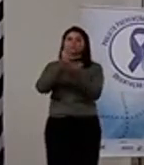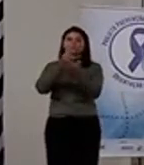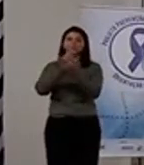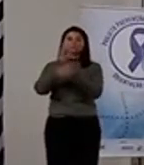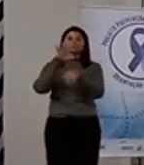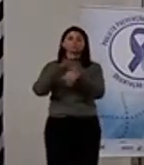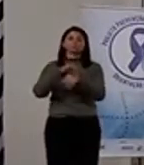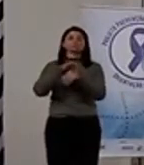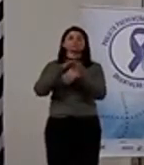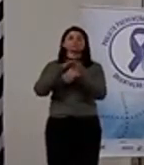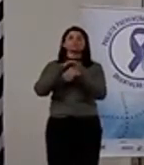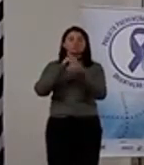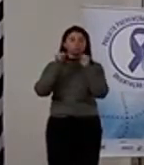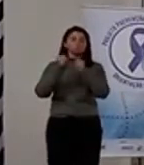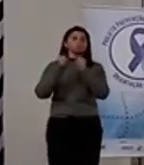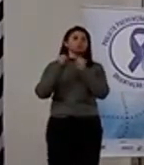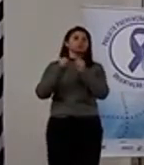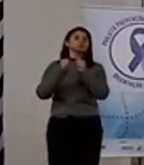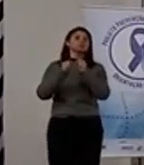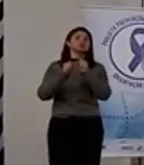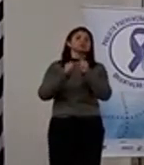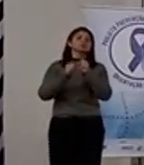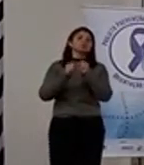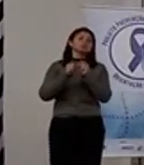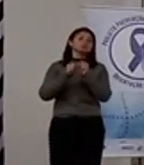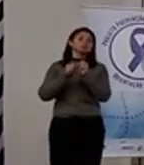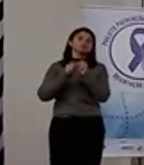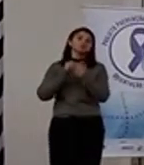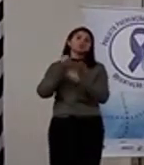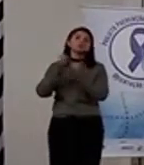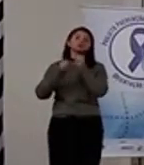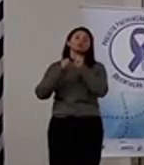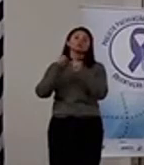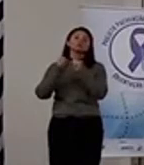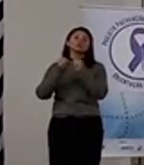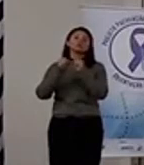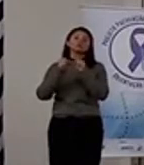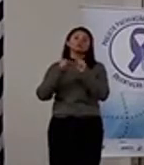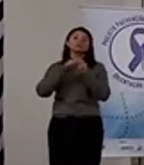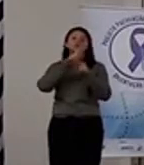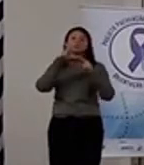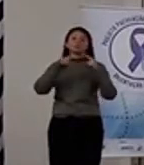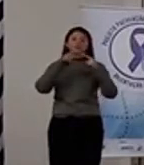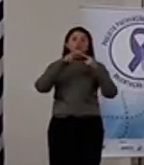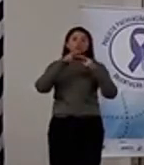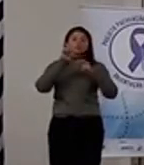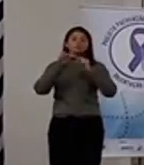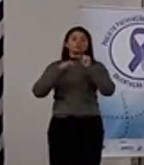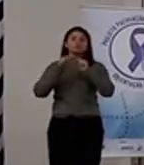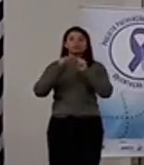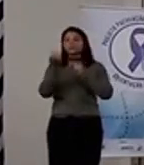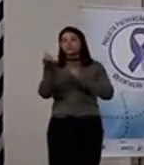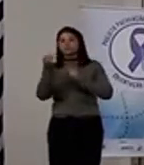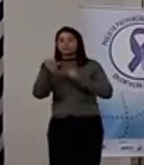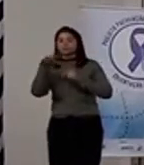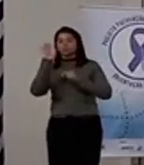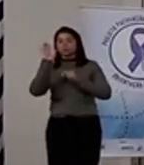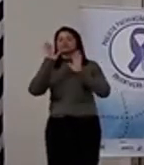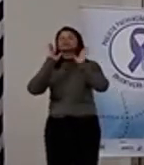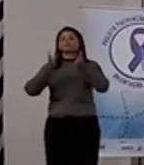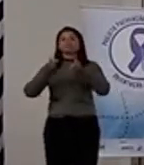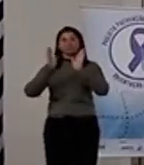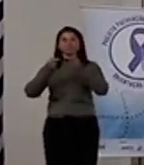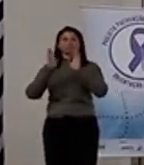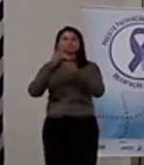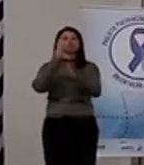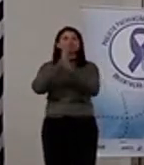Poderia. Na realidade, um dos critérios para ter essa doença é ter mais de 6 manchas de café com leite, ele já tem esse critério, e o segundo critério